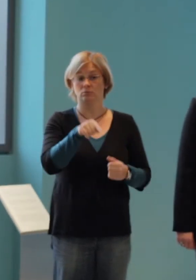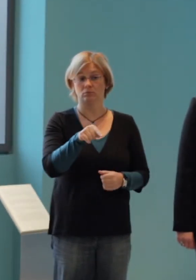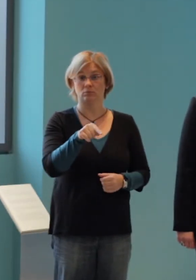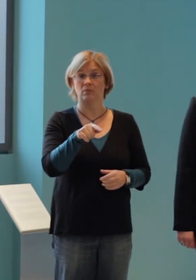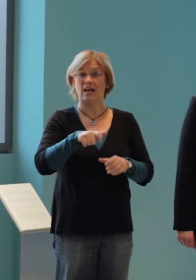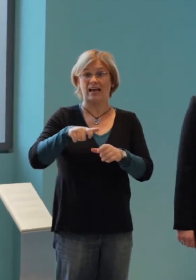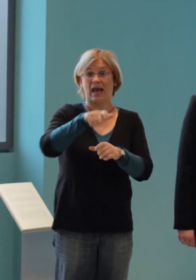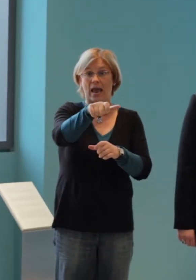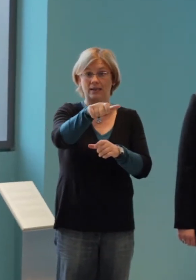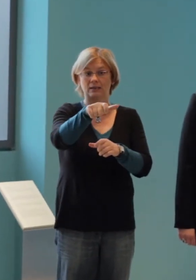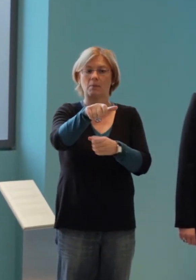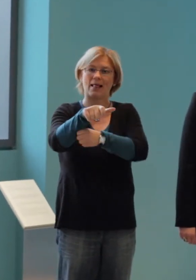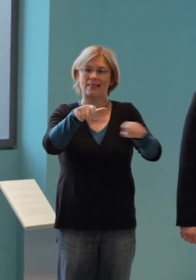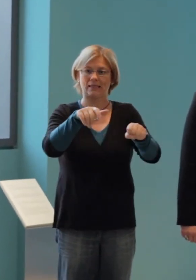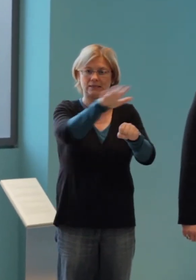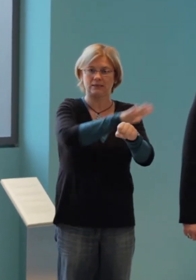vom Rhein erobert.